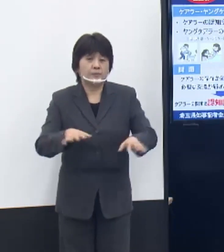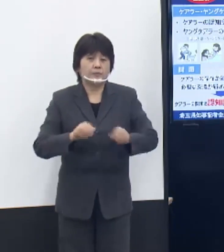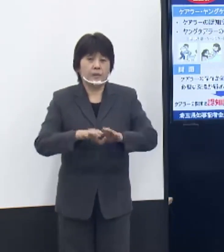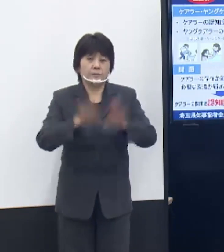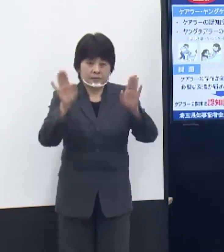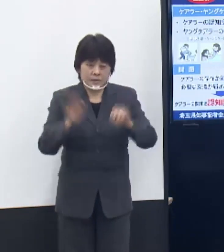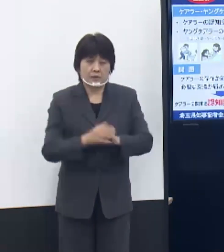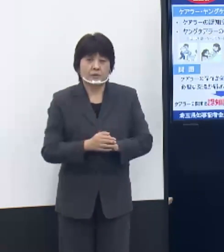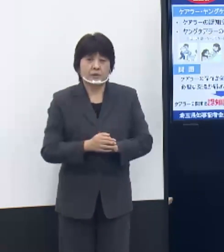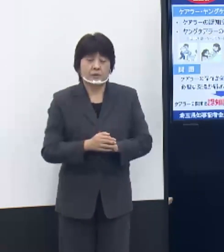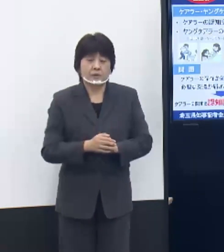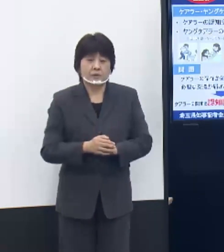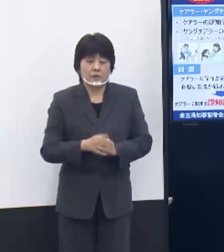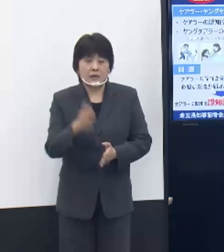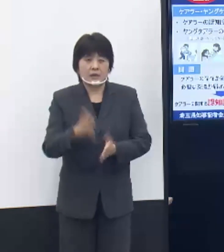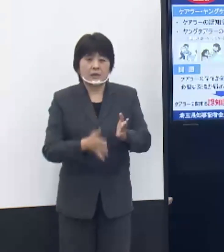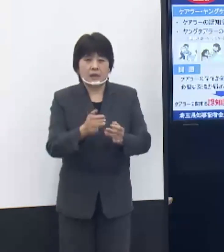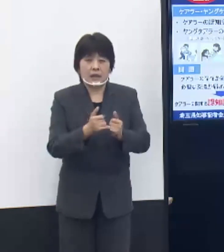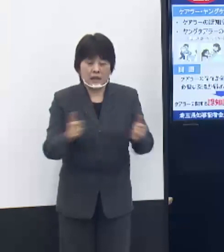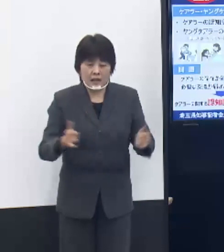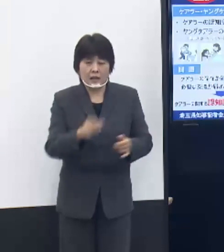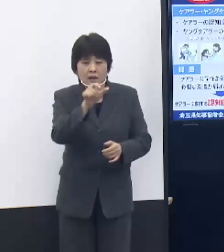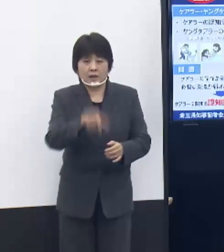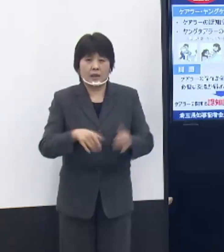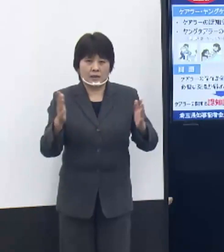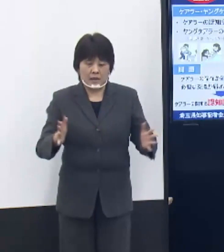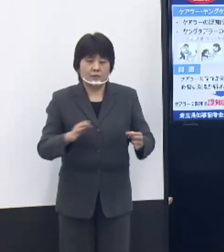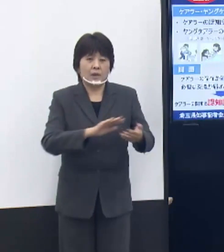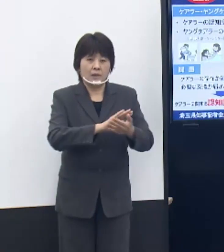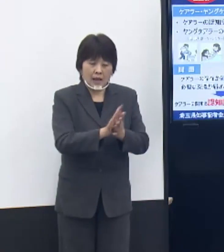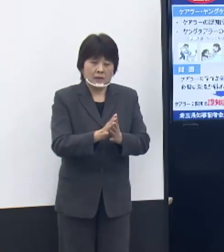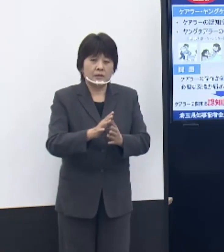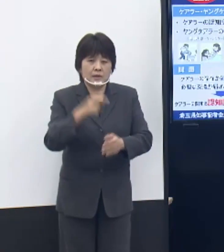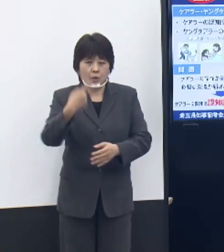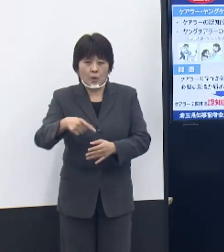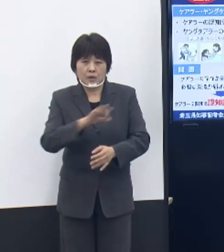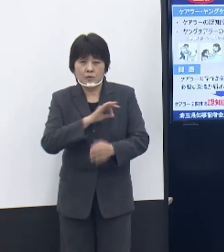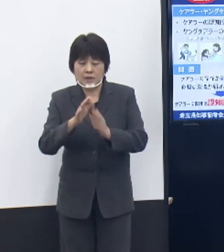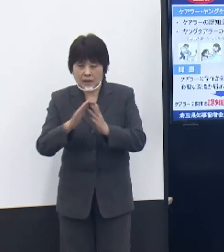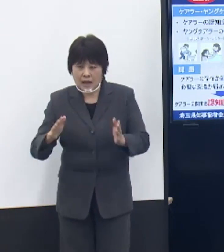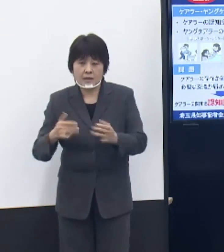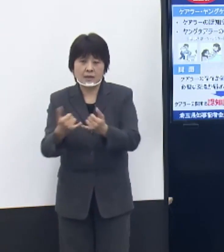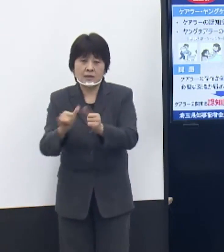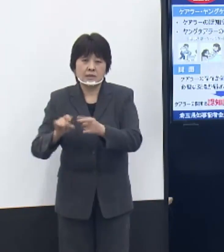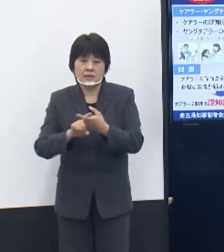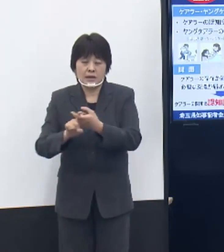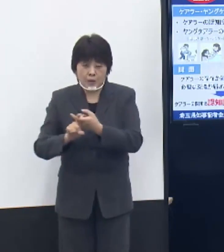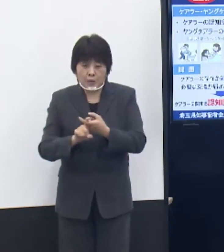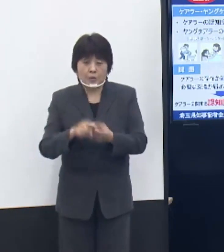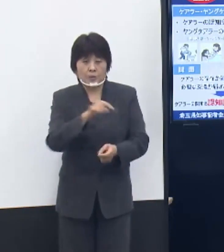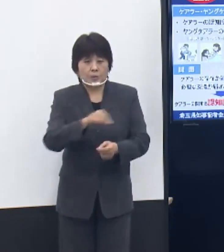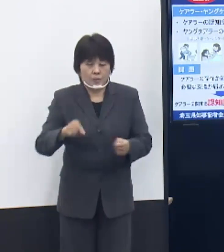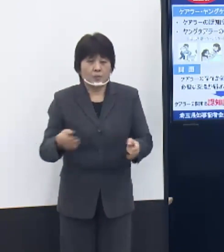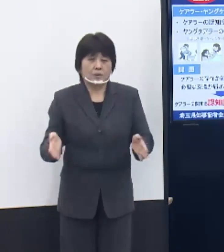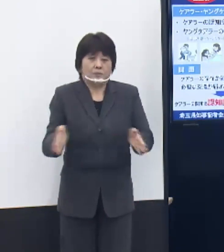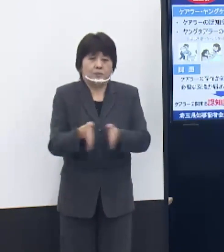間は県教育委員会、埼玉県社会福祉協議会が主体となりますけれども